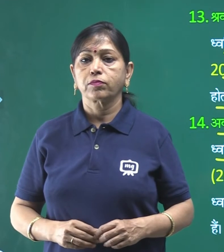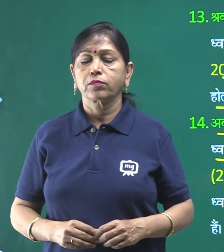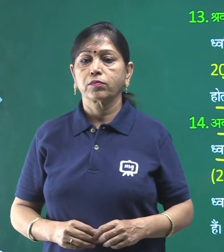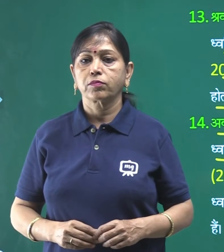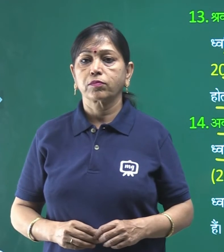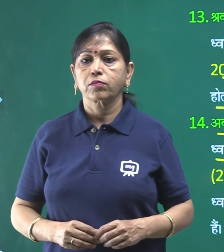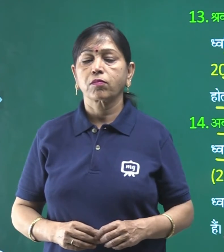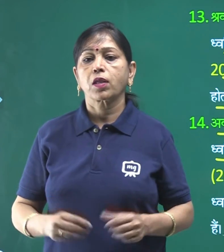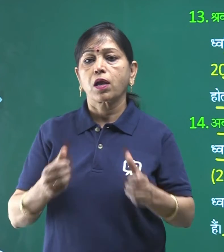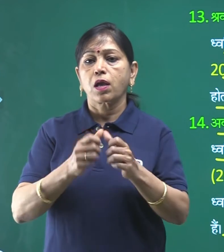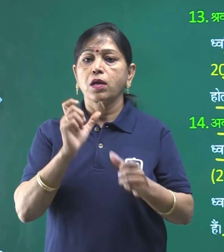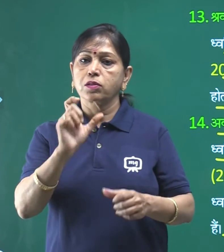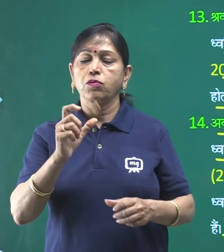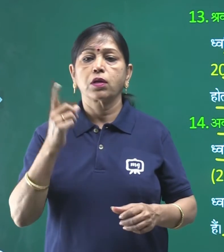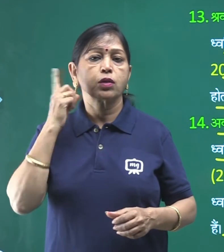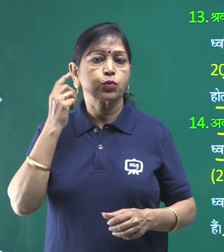अश्रव्य ध्वनि कहते हैं।